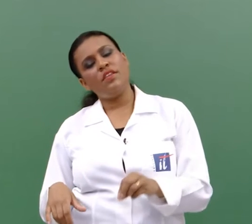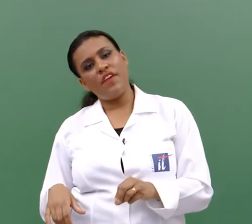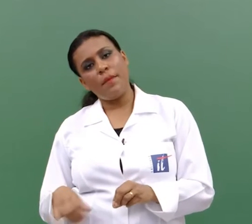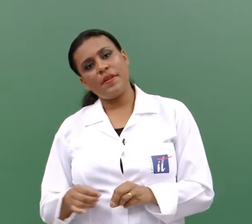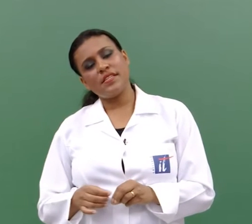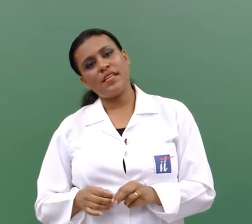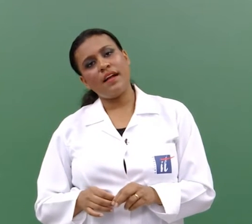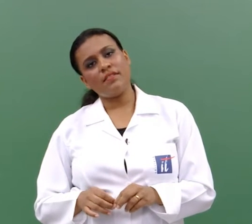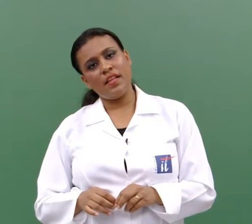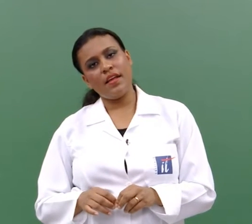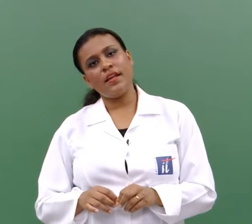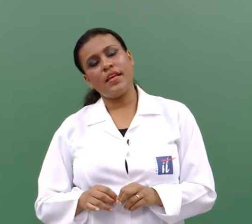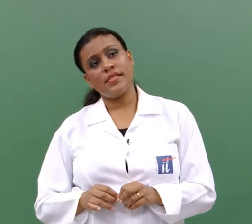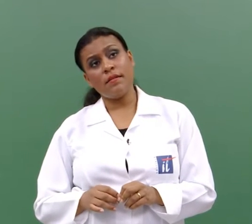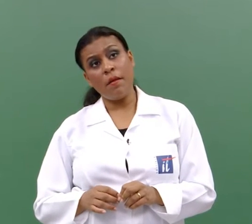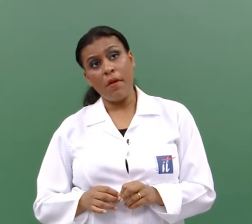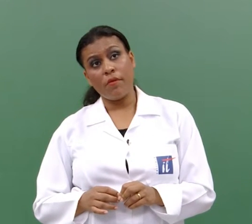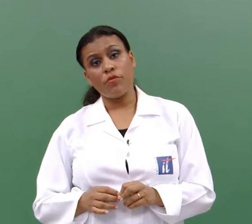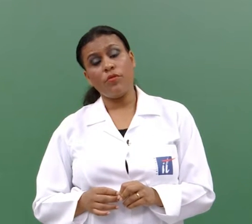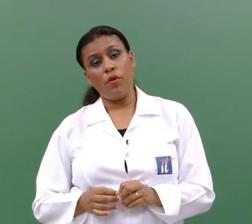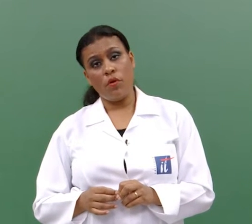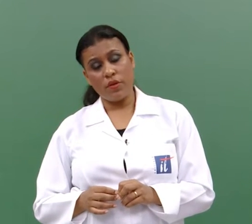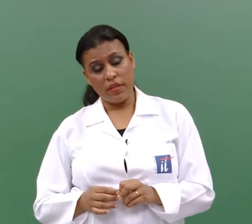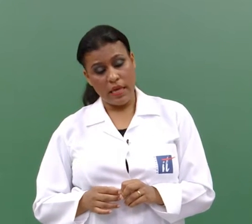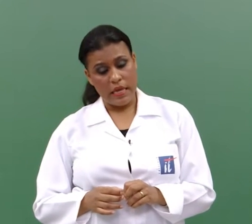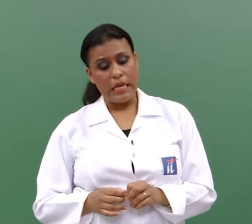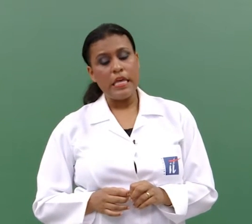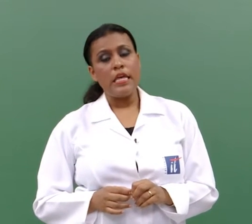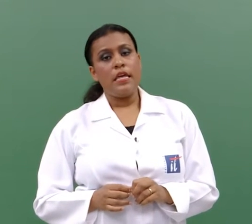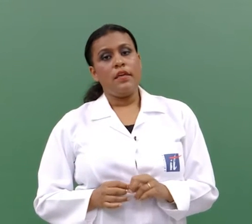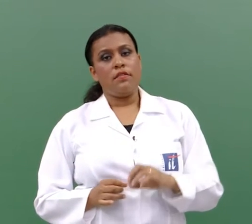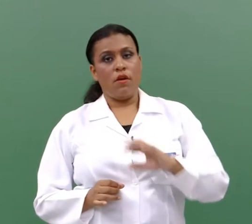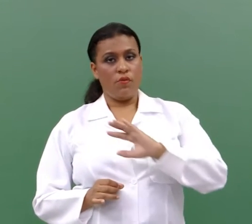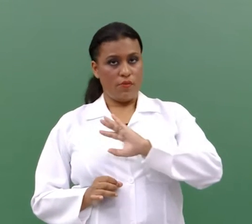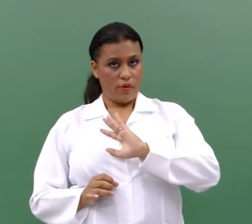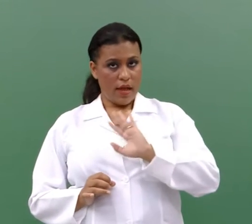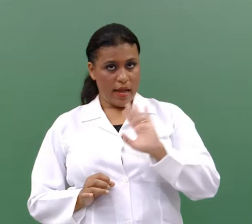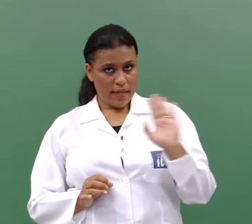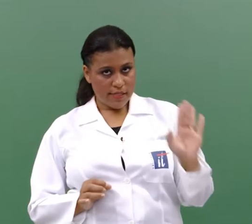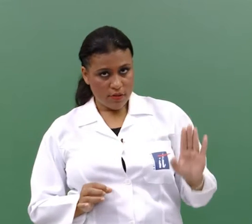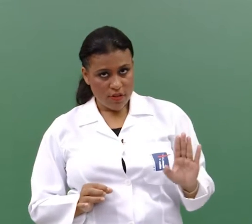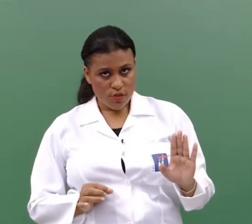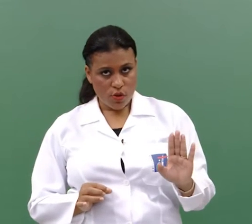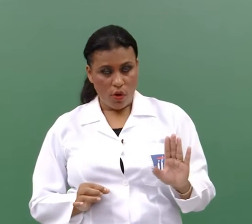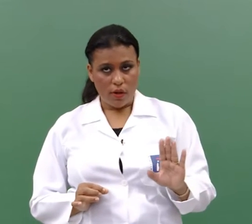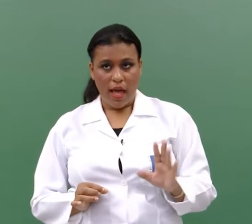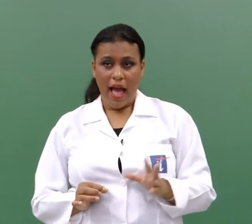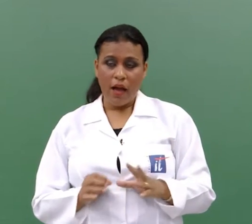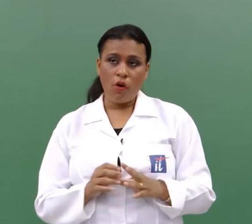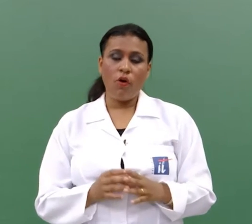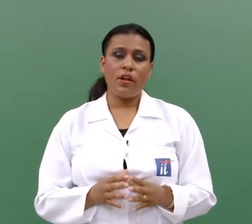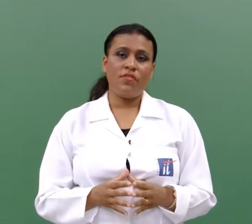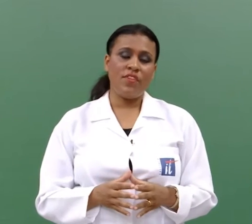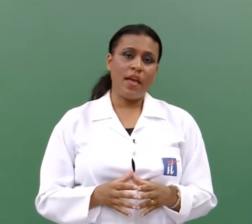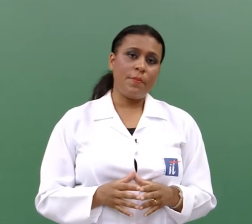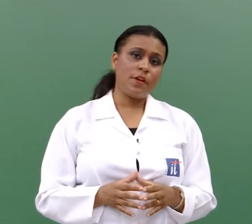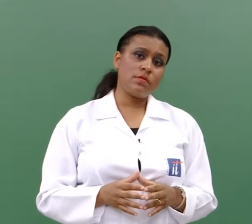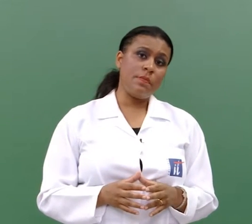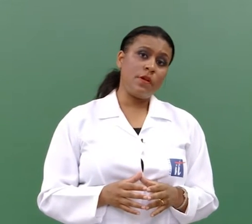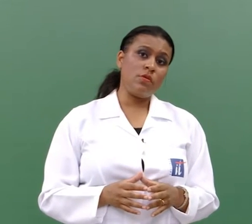vai precisar ter esse andamento. Ok. Então, a questão da escola. Agora, vem a próxima